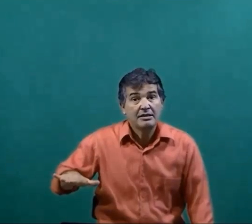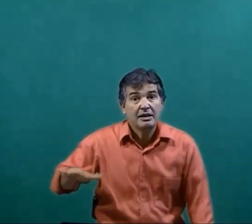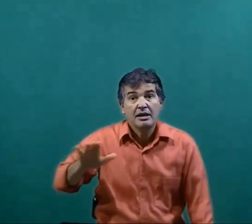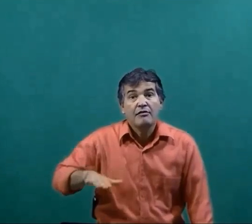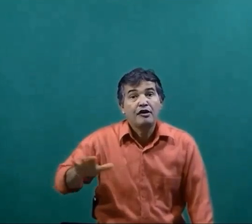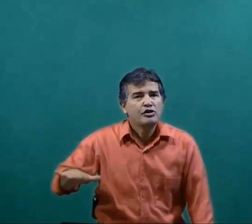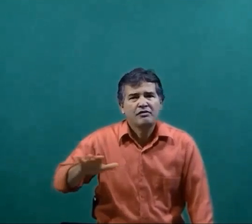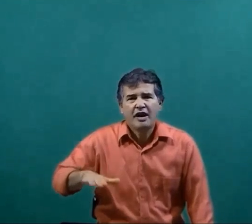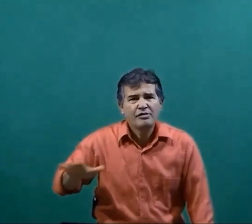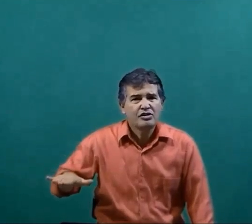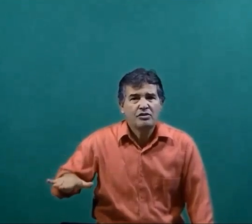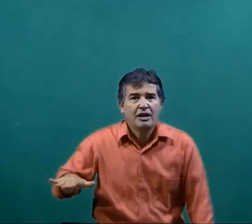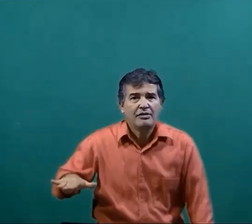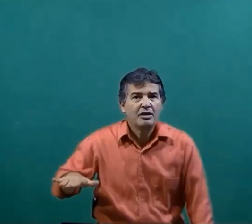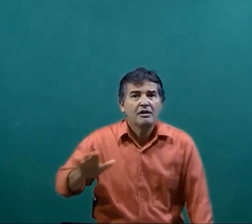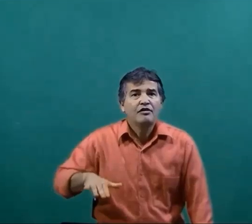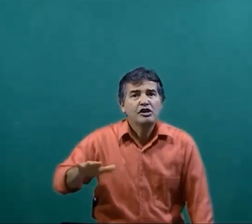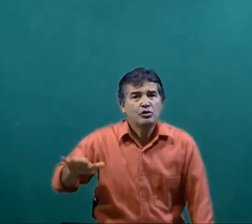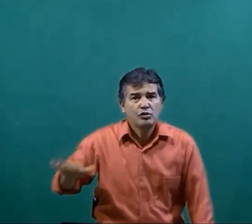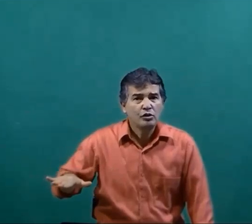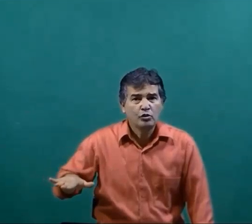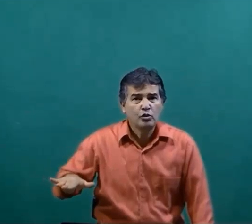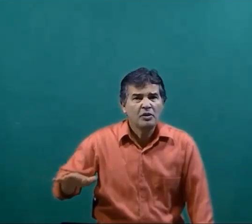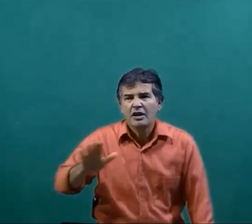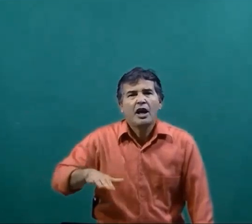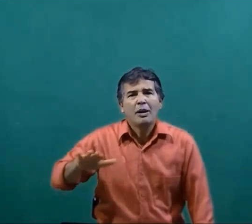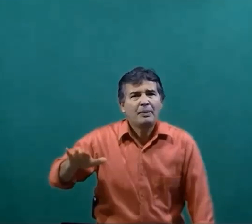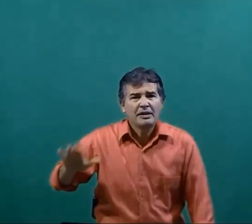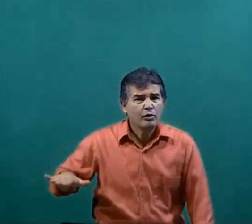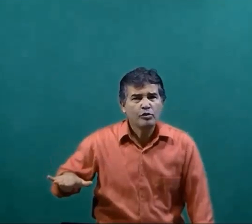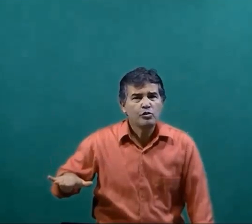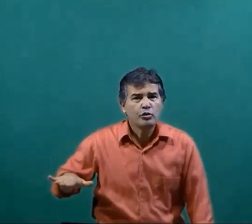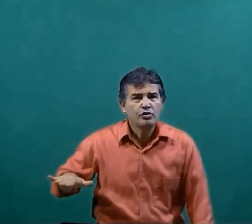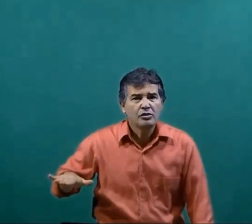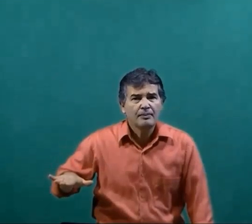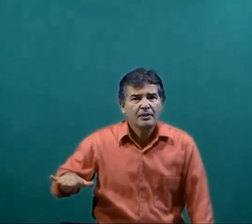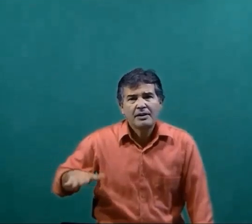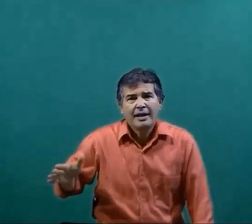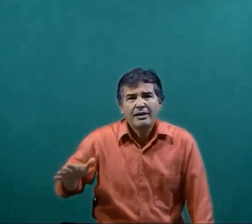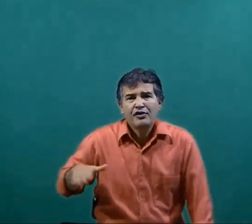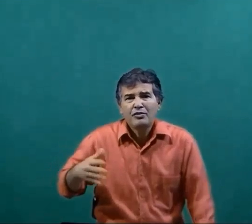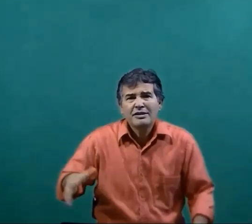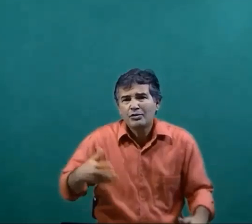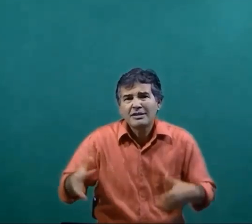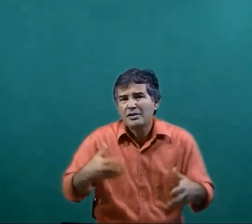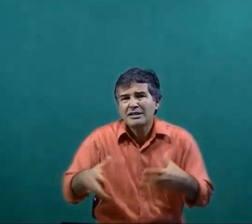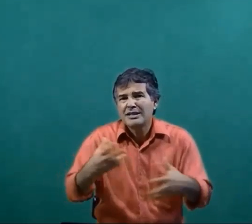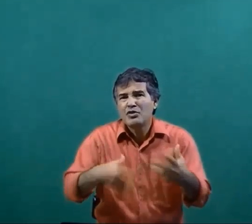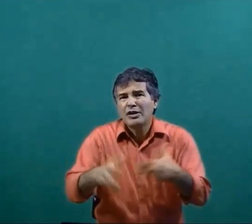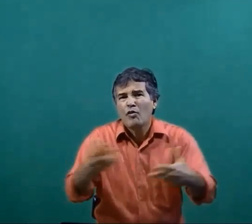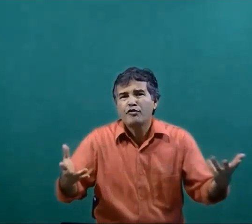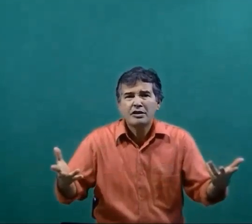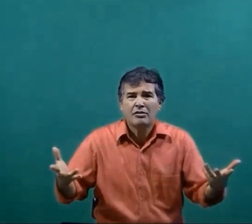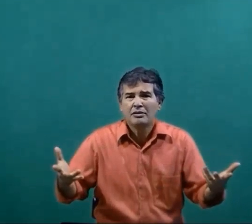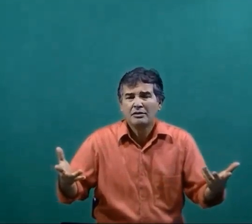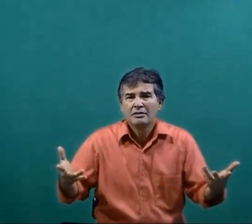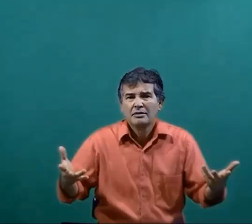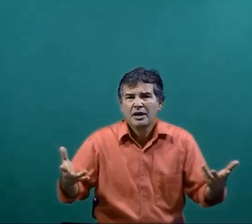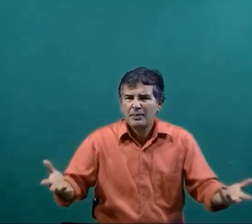esse, visto em vários dicionários, visto no YouTube, que eu aprendi com os surdos, e daí fica uma situação assim de muita confusão. É